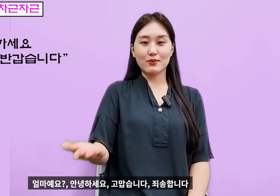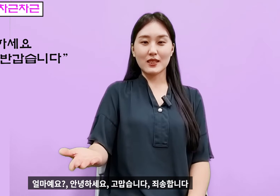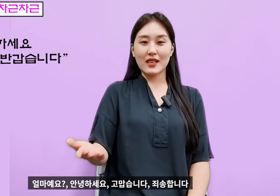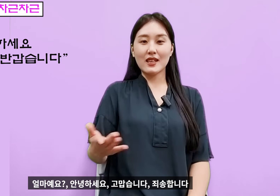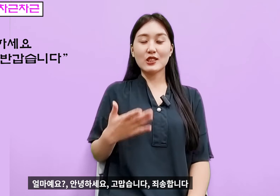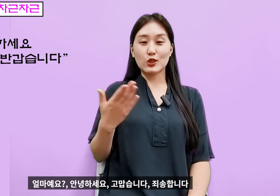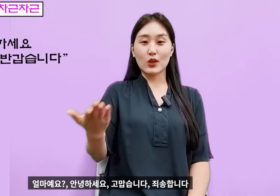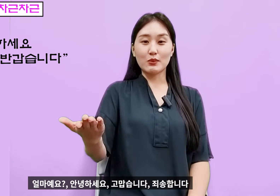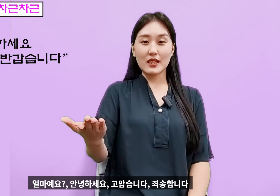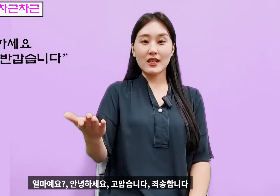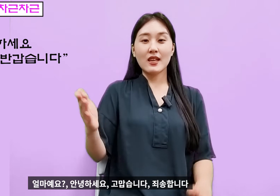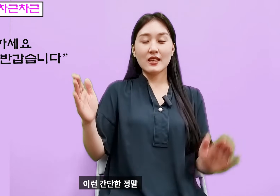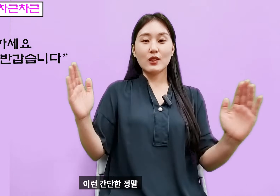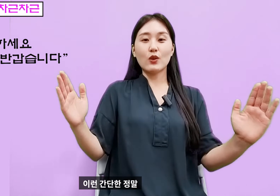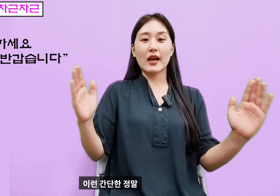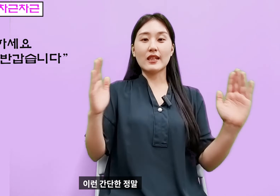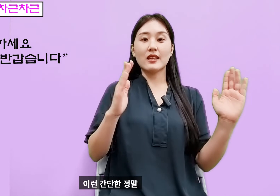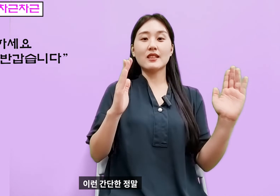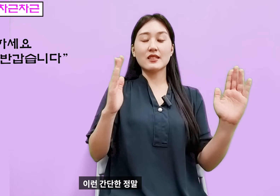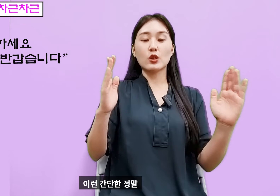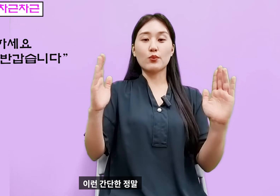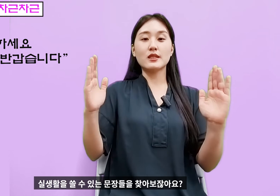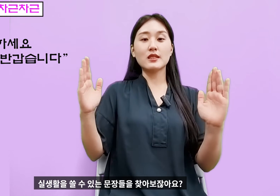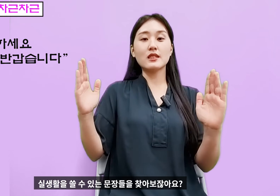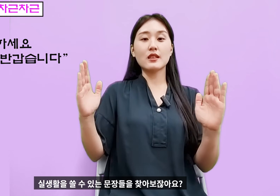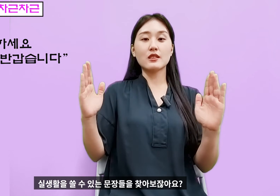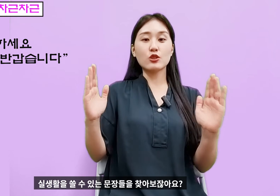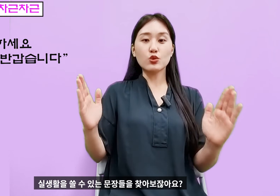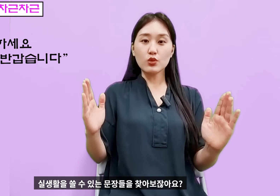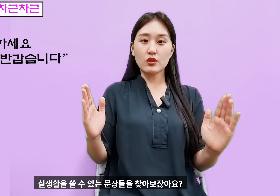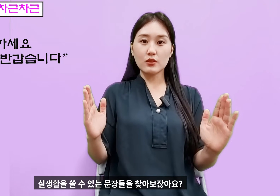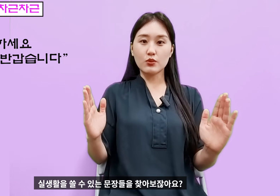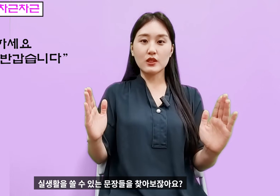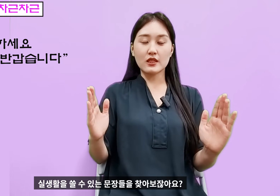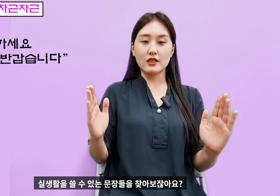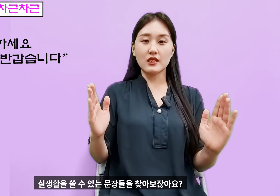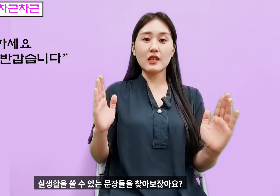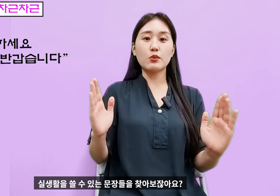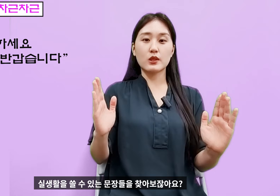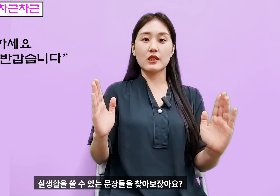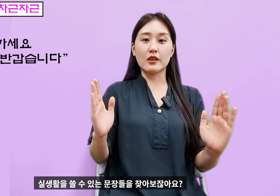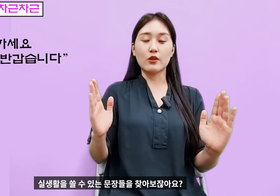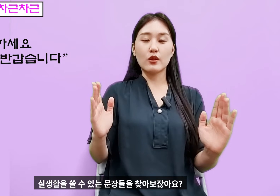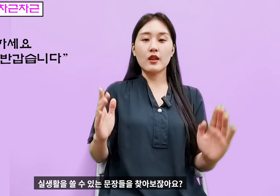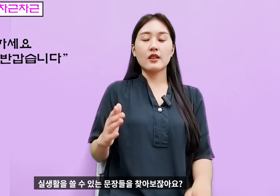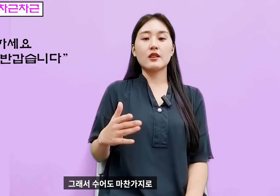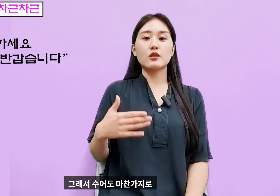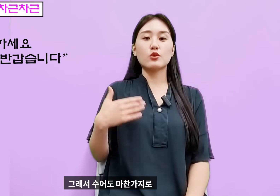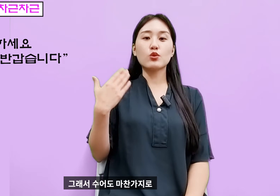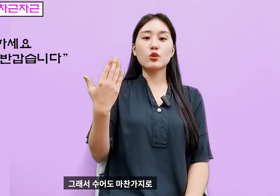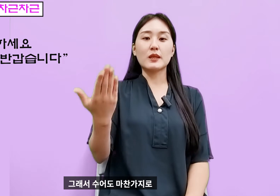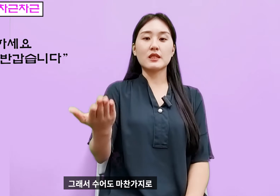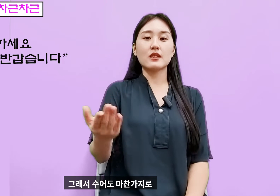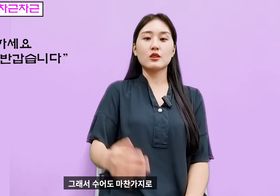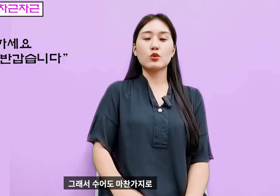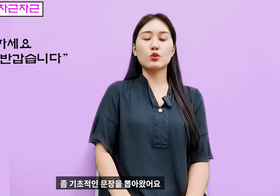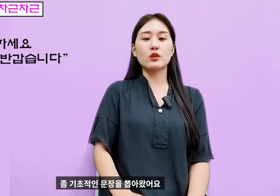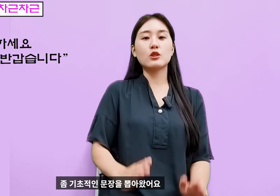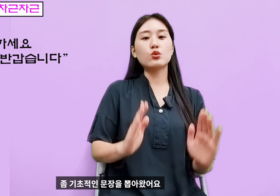고맙습니다. 죄송합니다. 이런 간단한 정말 실생활에 쓸 수 있는 문장들을 찾아보잖아요. 그래서 수어도 마찬가지로 좀